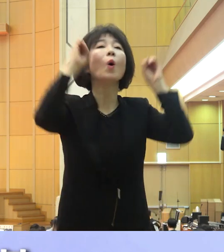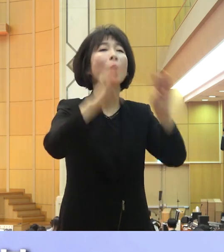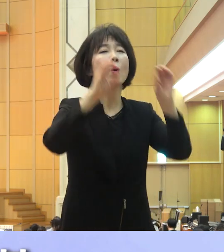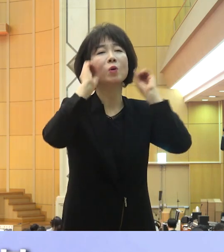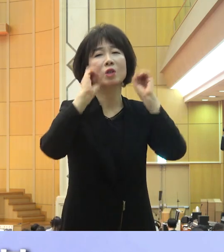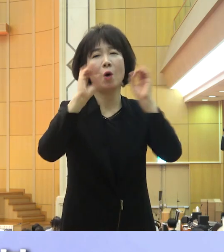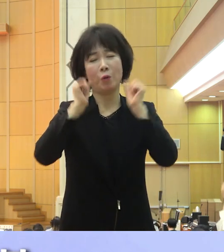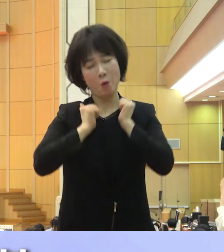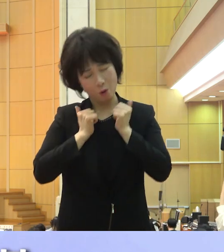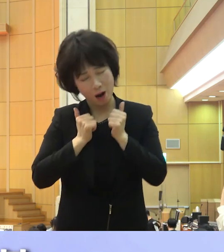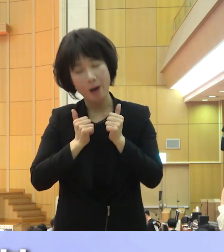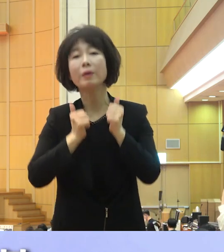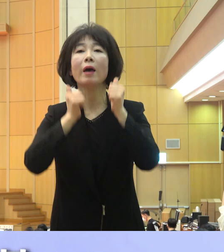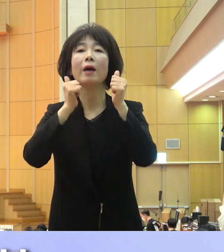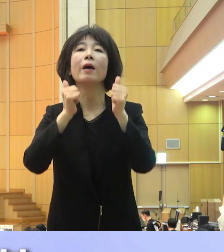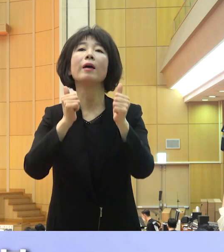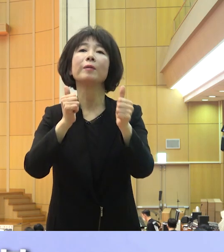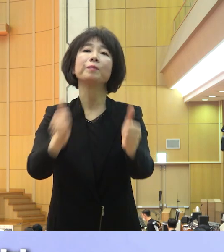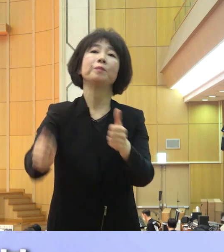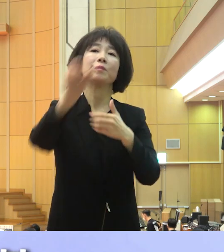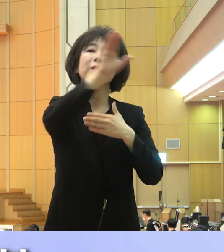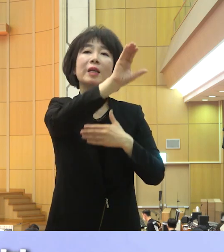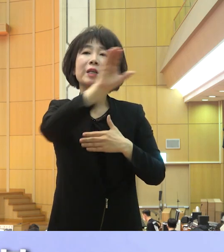성령으로 전도하네.